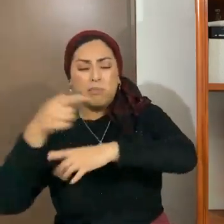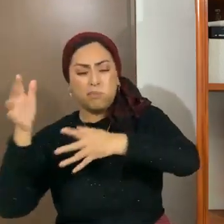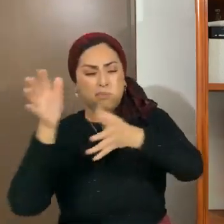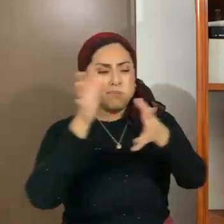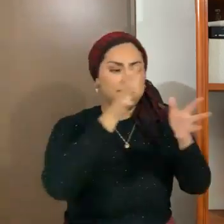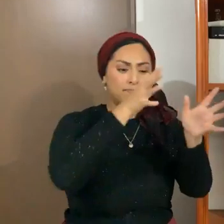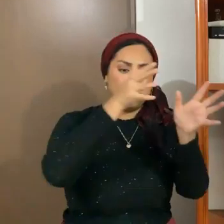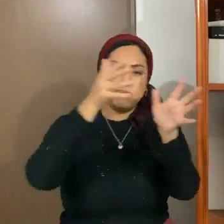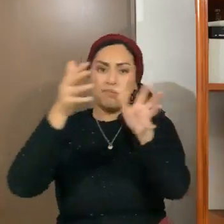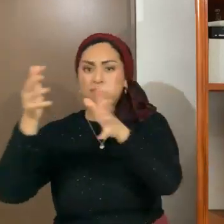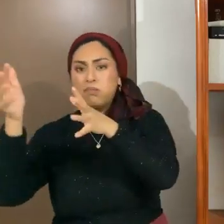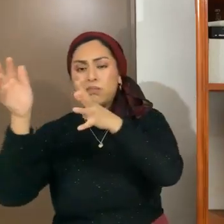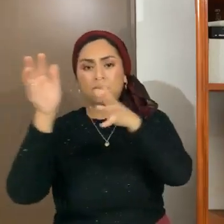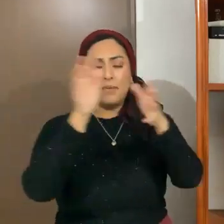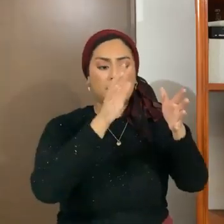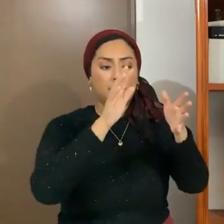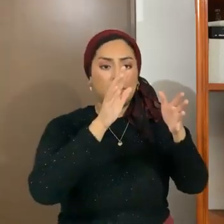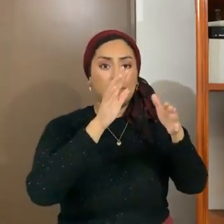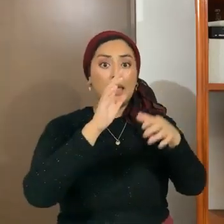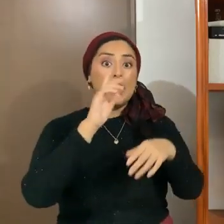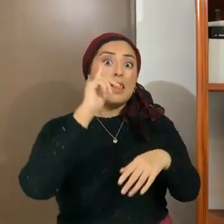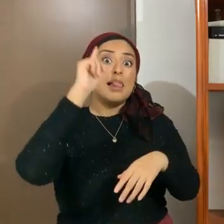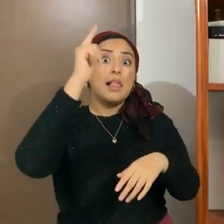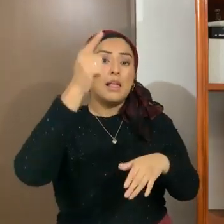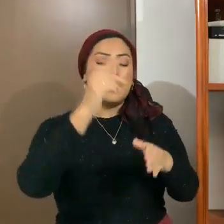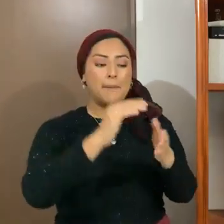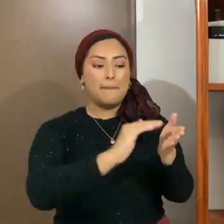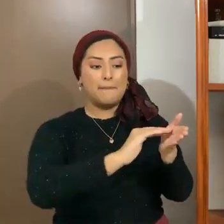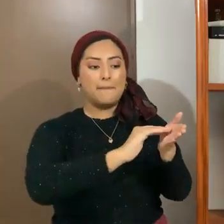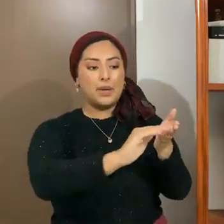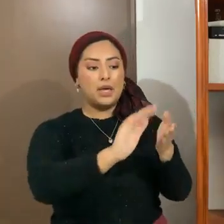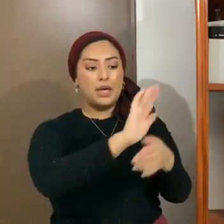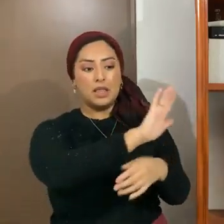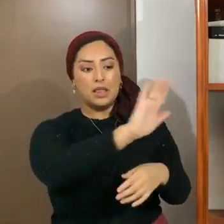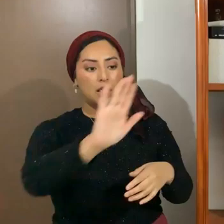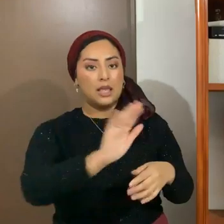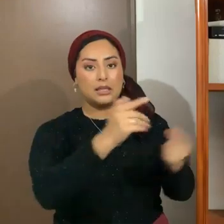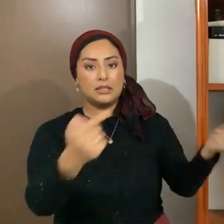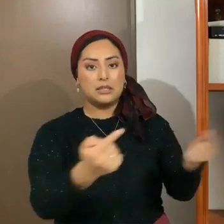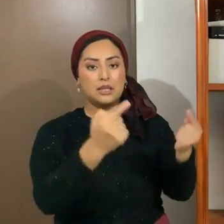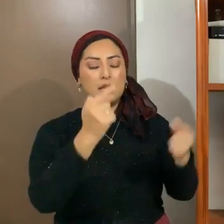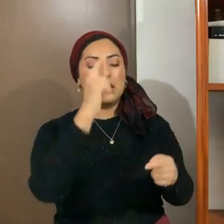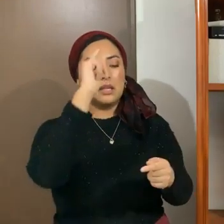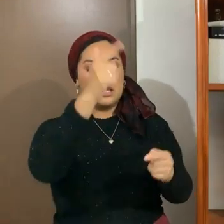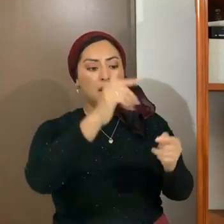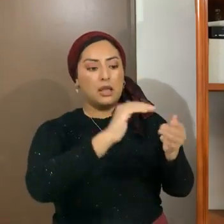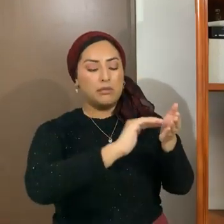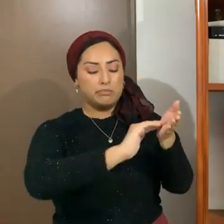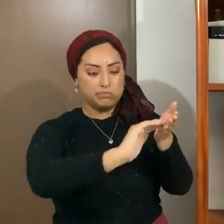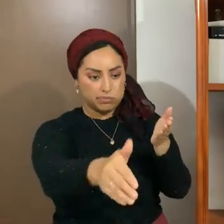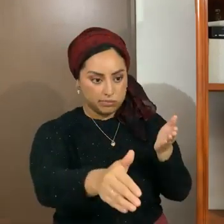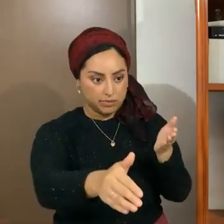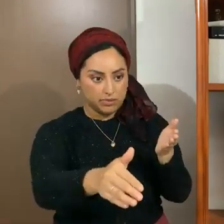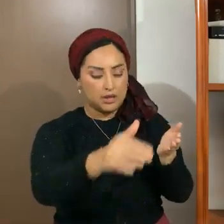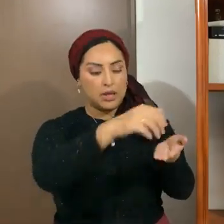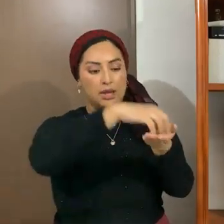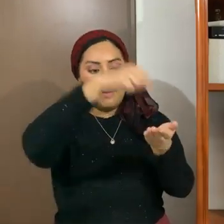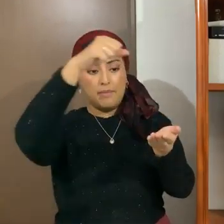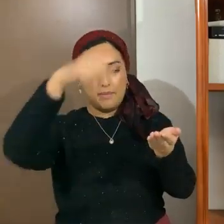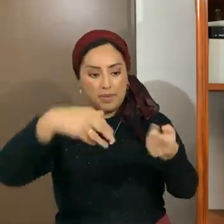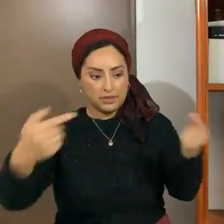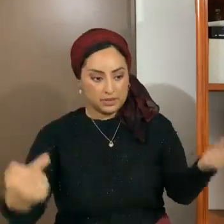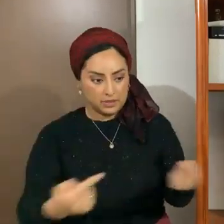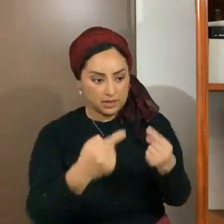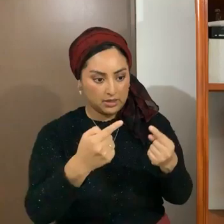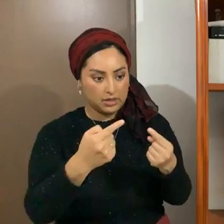De esta manera pues será perdonada la iniquidad de Jacob y este será todo el fruto la remoción de su pecado, cuando